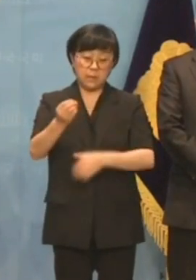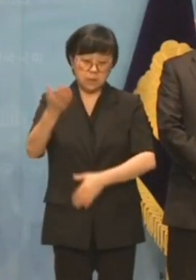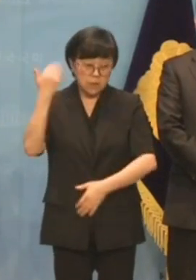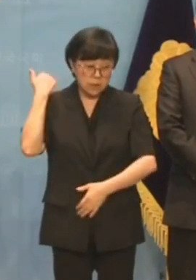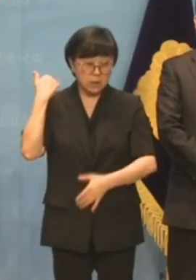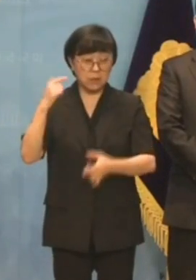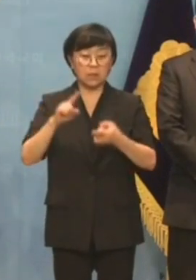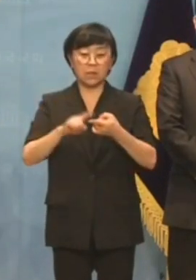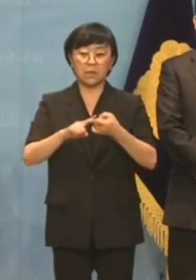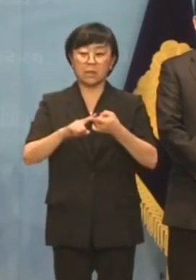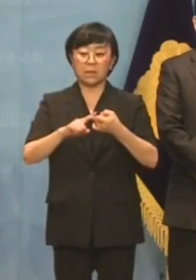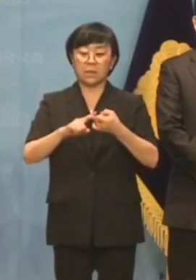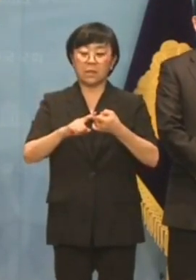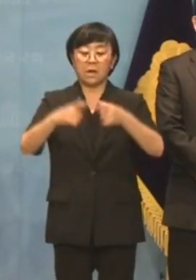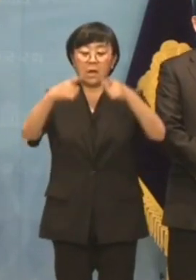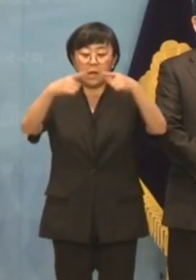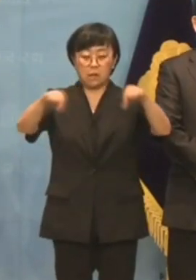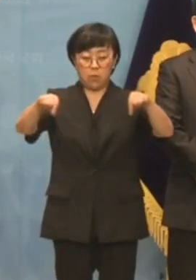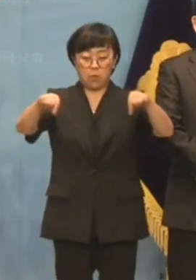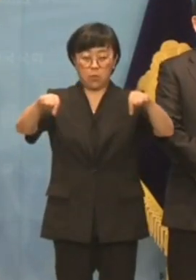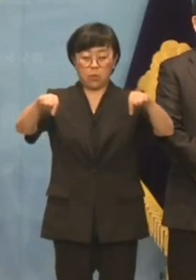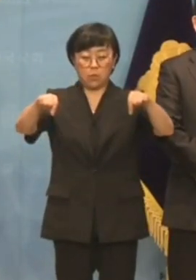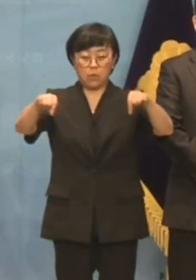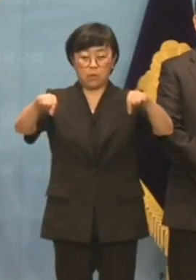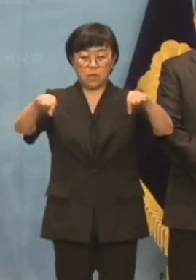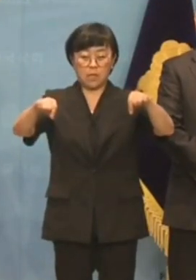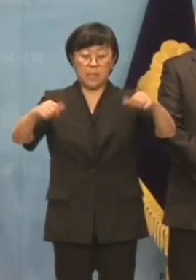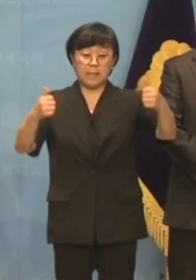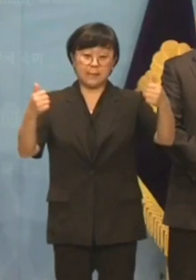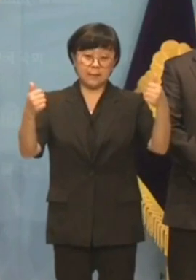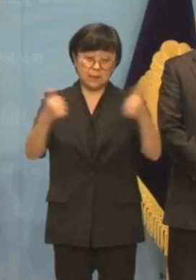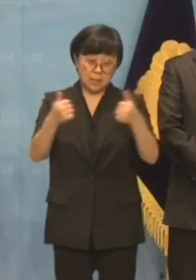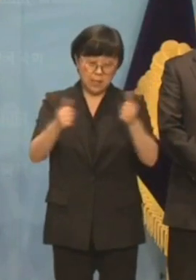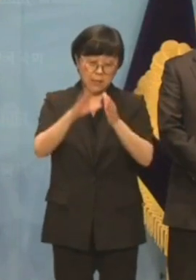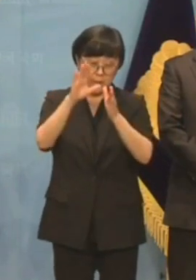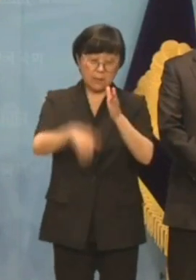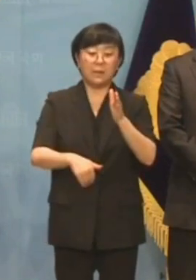전 일본 한일 간의 정상회담에서